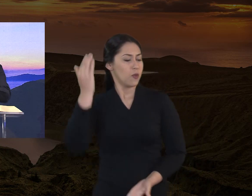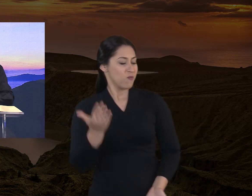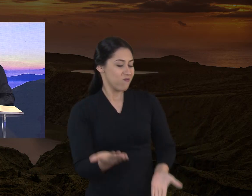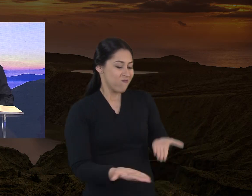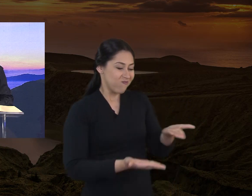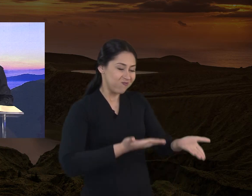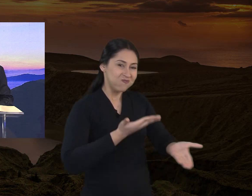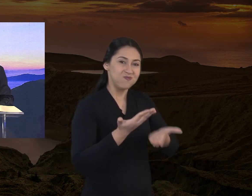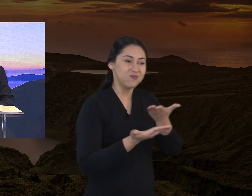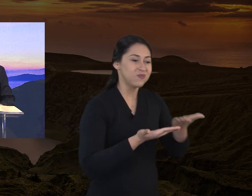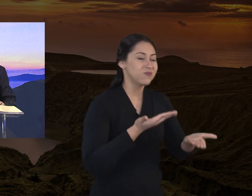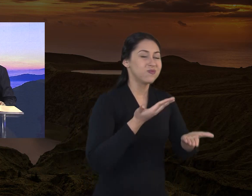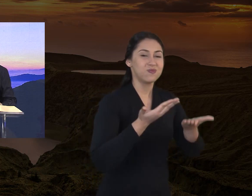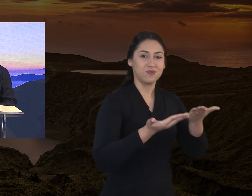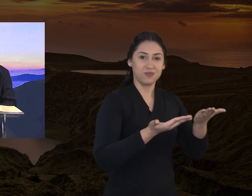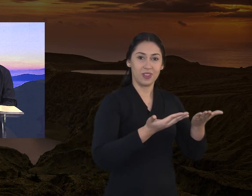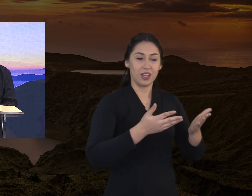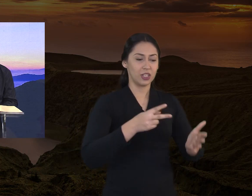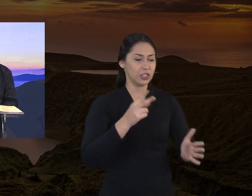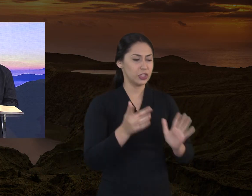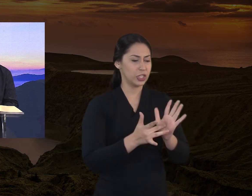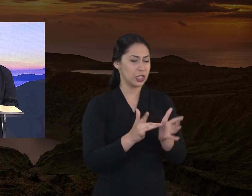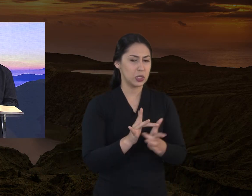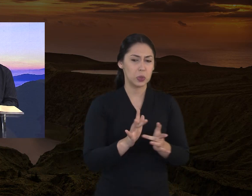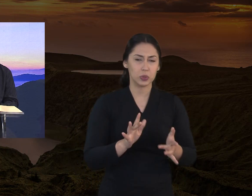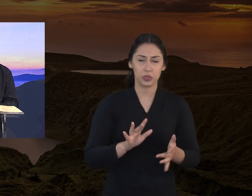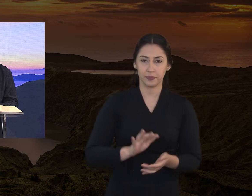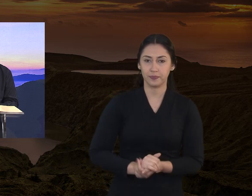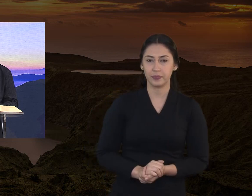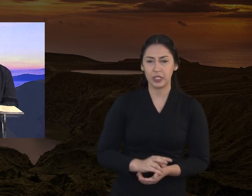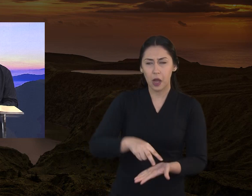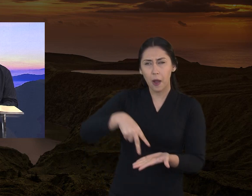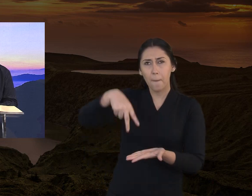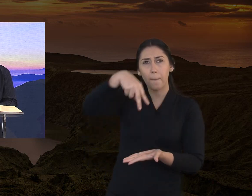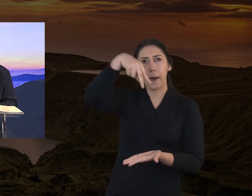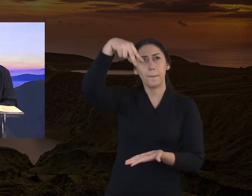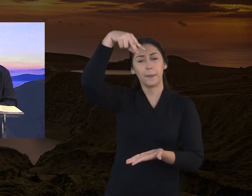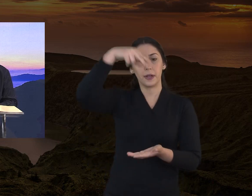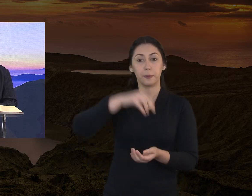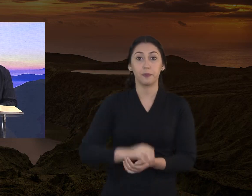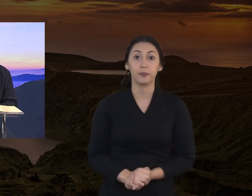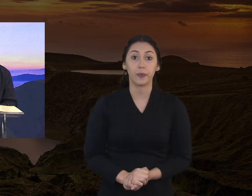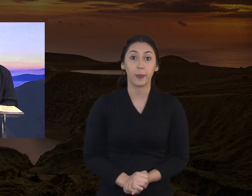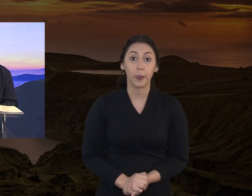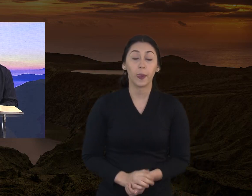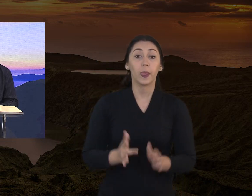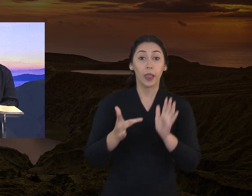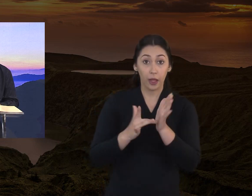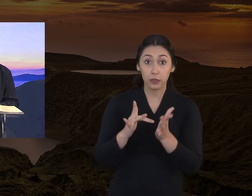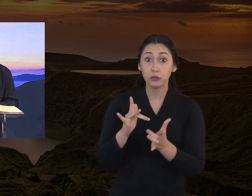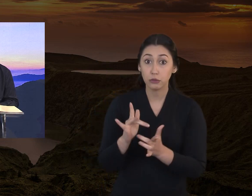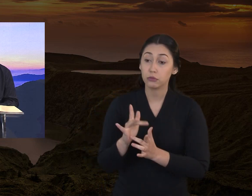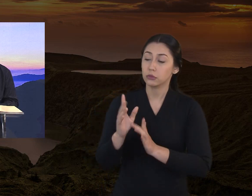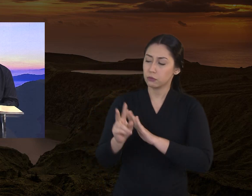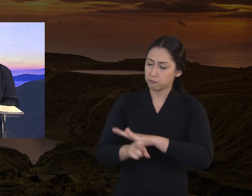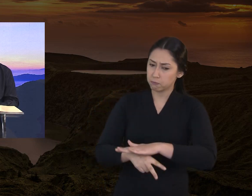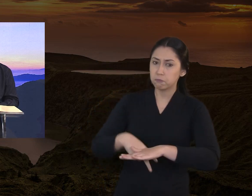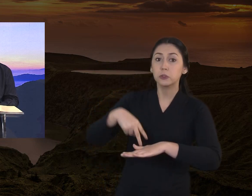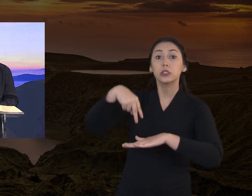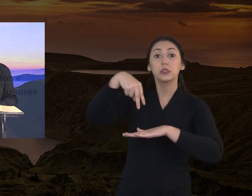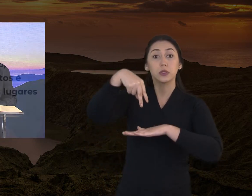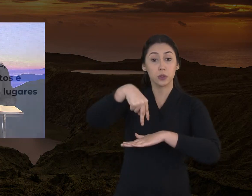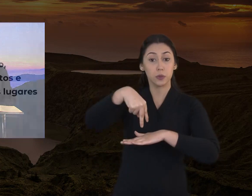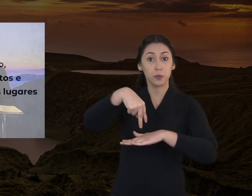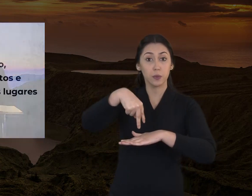exaltado às alturas. Aqui diz o seguinte: o qual exerceu ele em Cristo, ressuscitando-o dentre os mortos